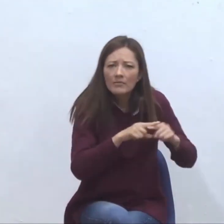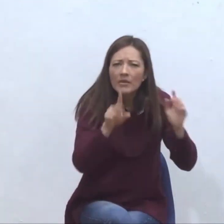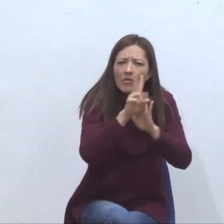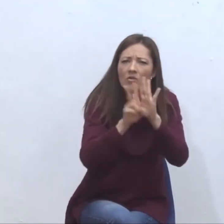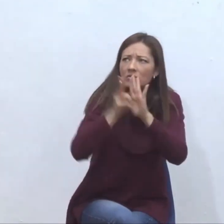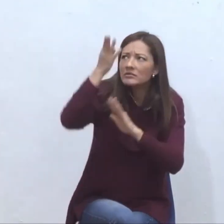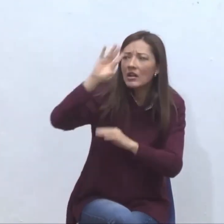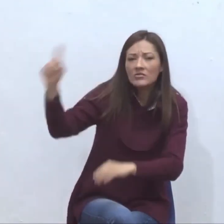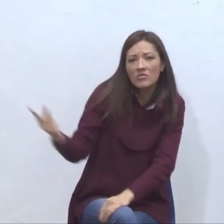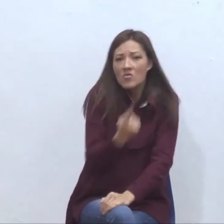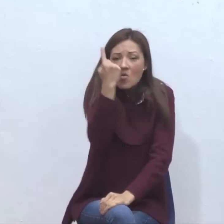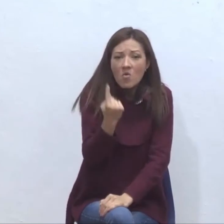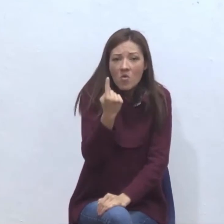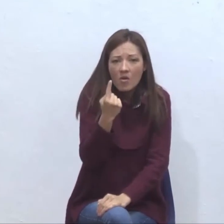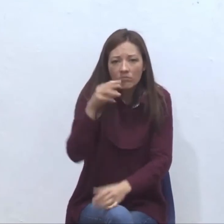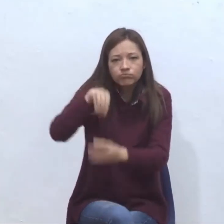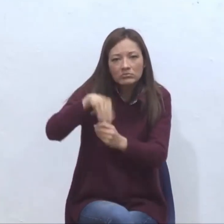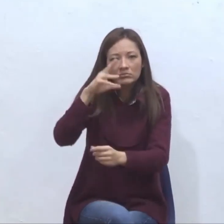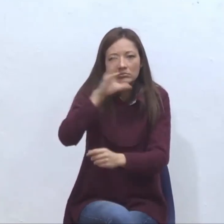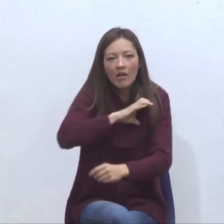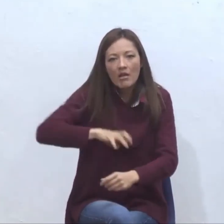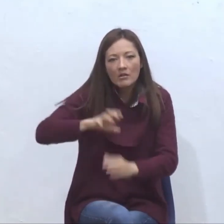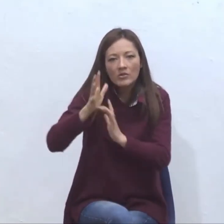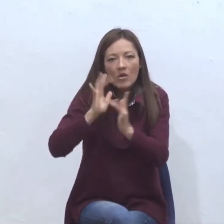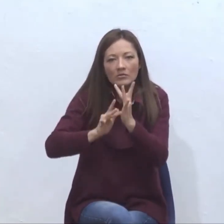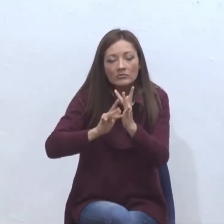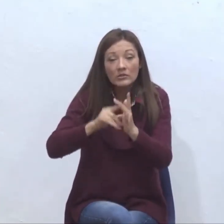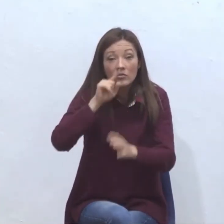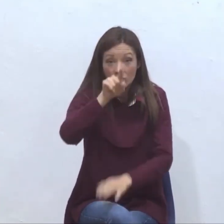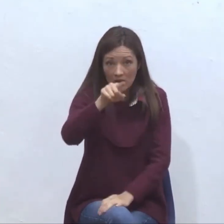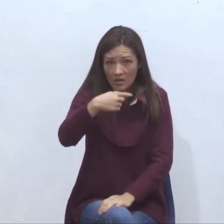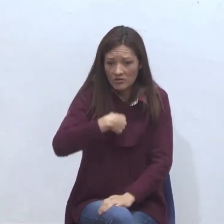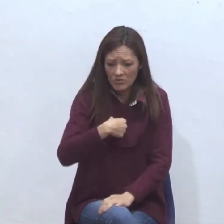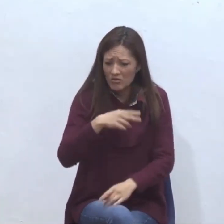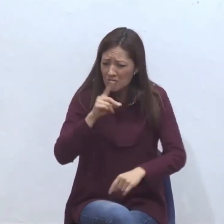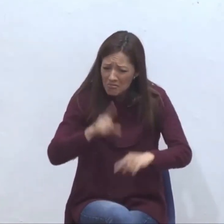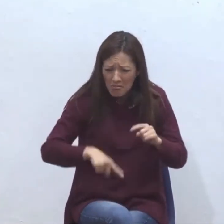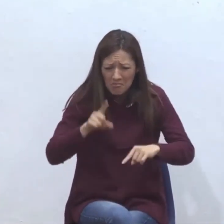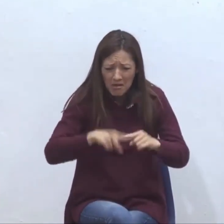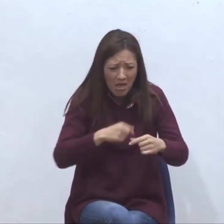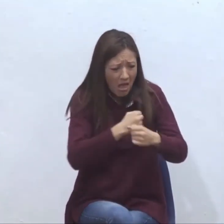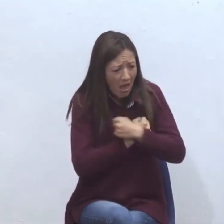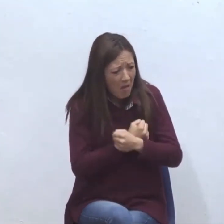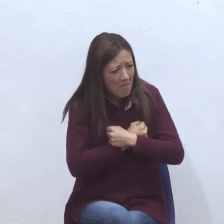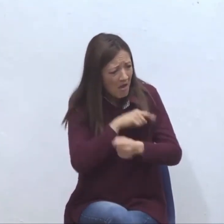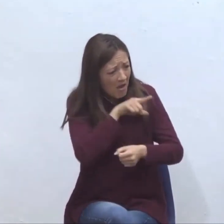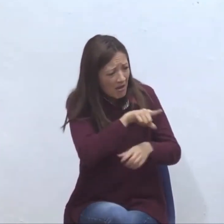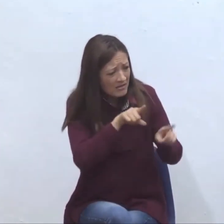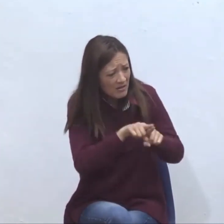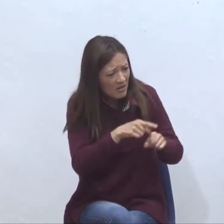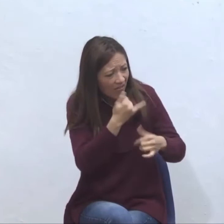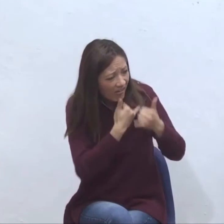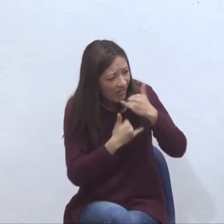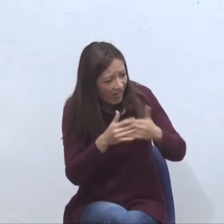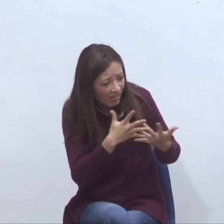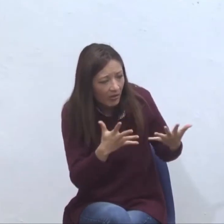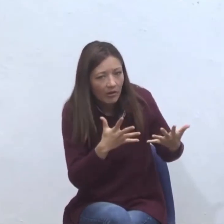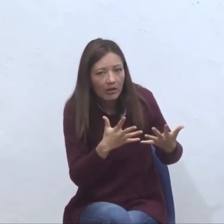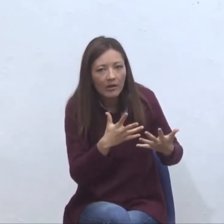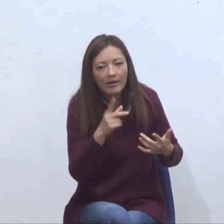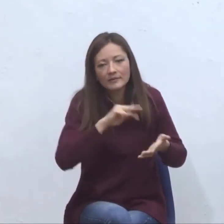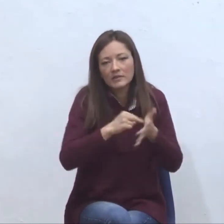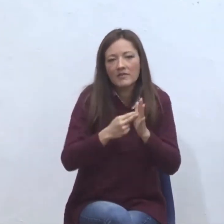seamos uno en Cristo Jesús. Y si usted y yo no somos capaces de amar al hermano con sus defectos y todo,